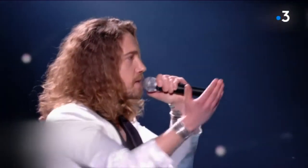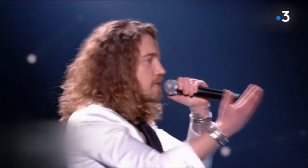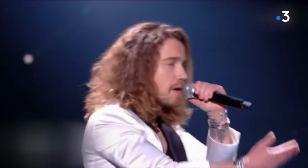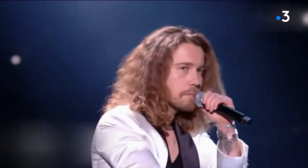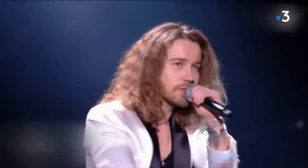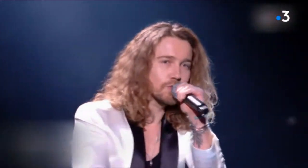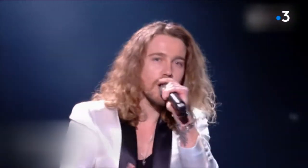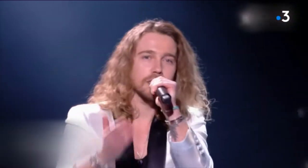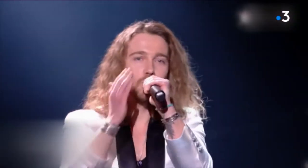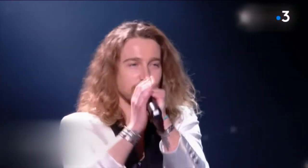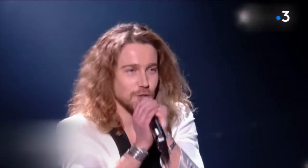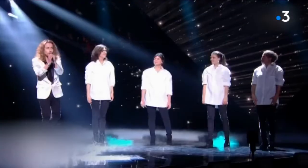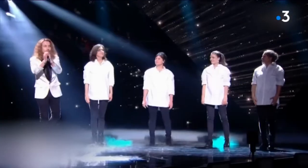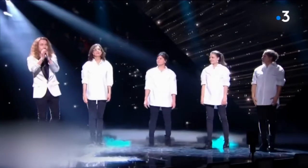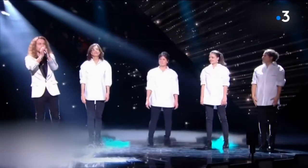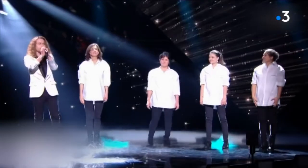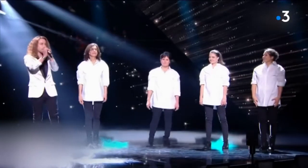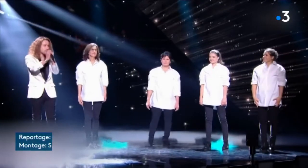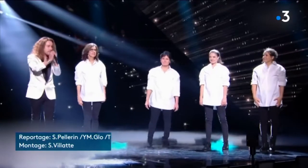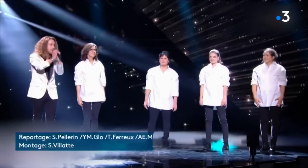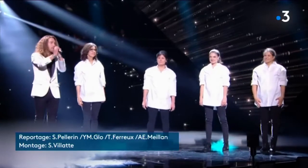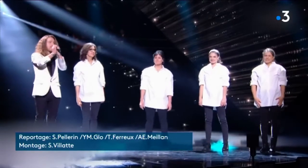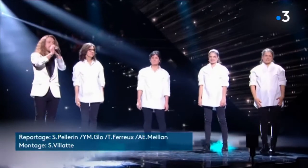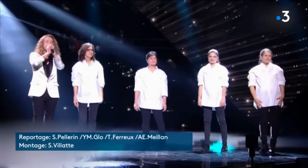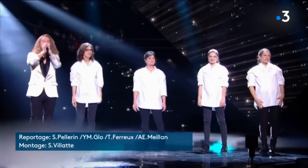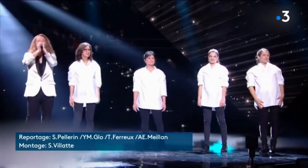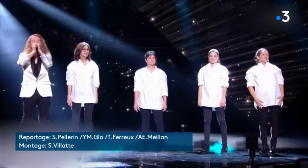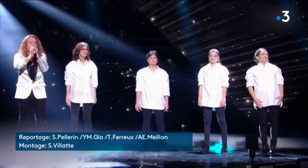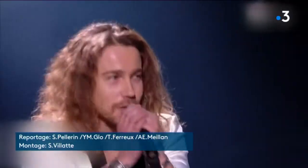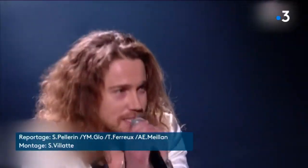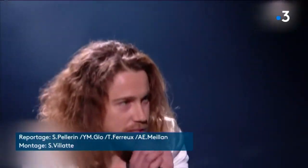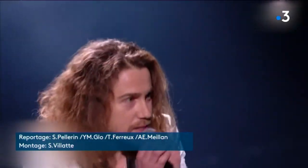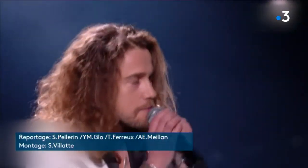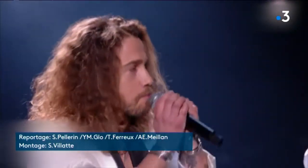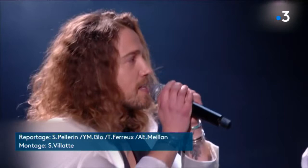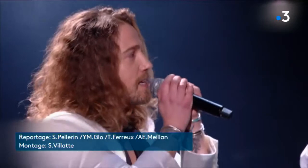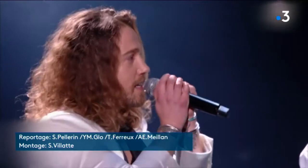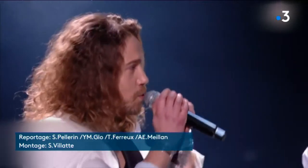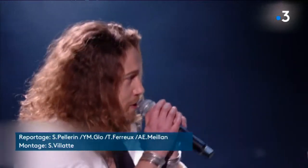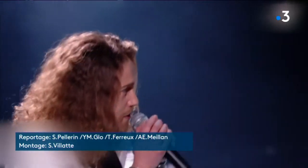Des mains pleines de voix, mais que nous le fassions de la bonne façon, dans la langue des signes, et tous ensemble.